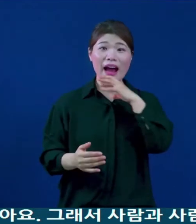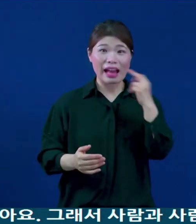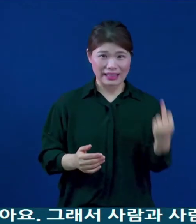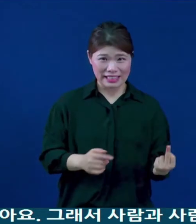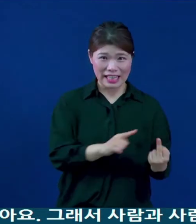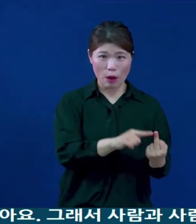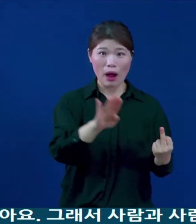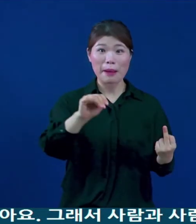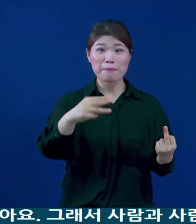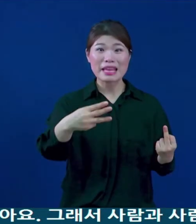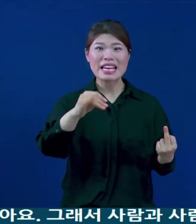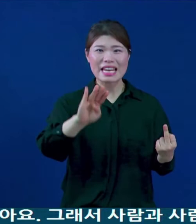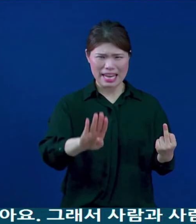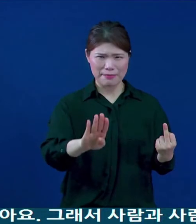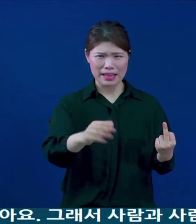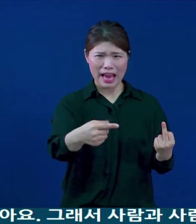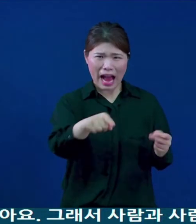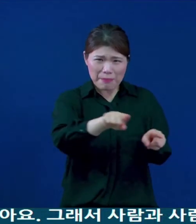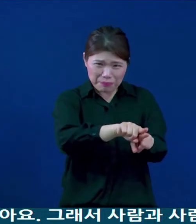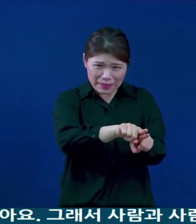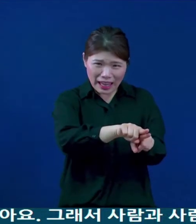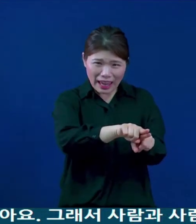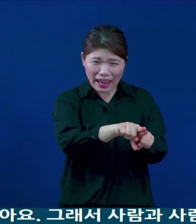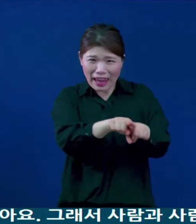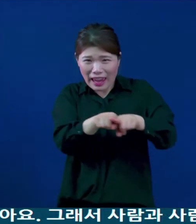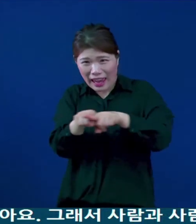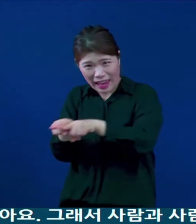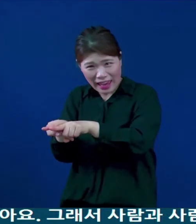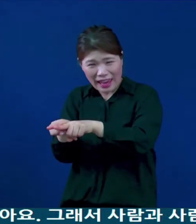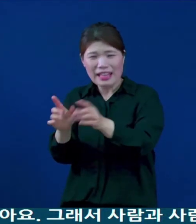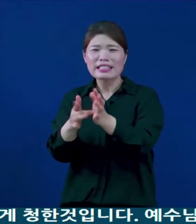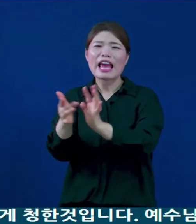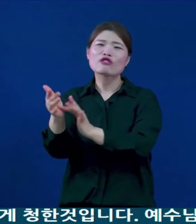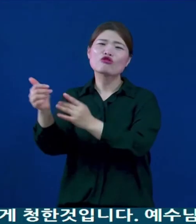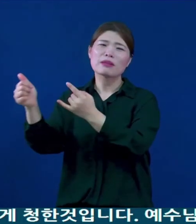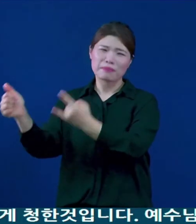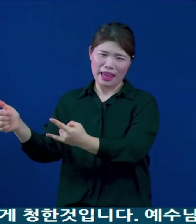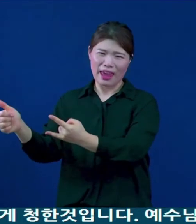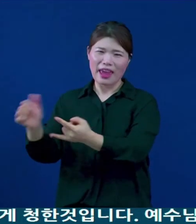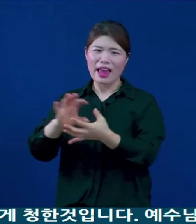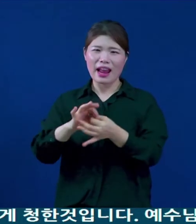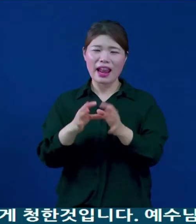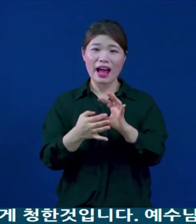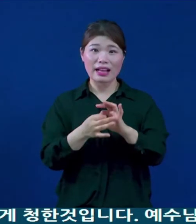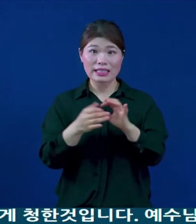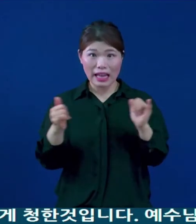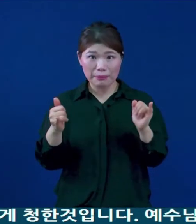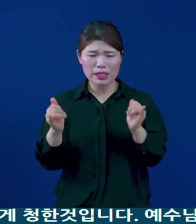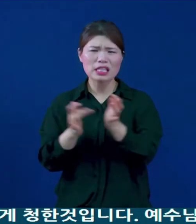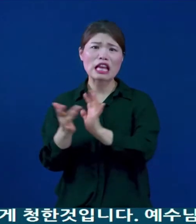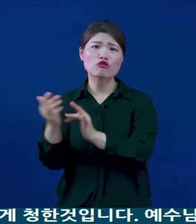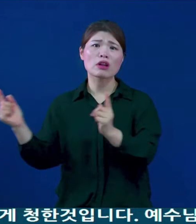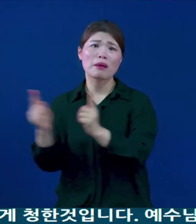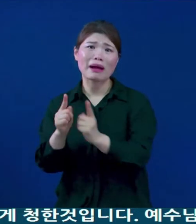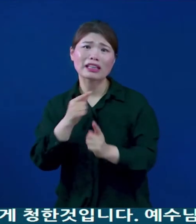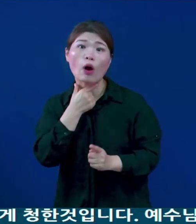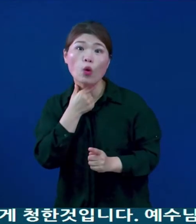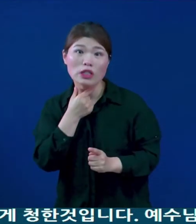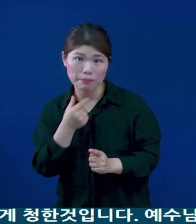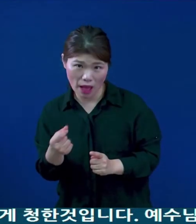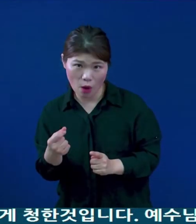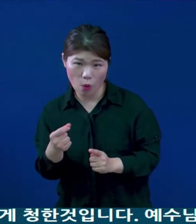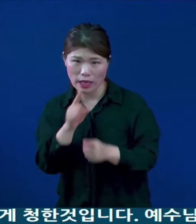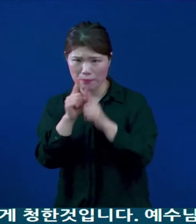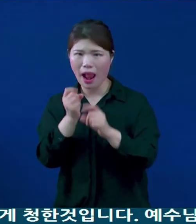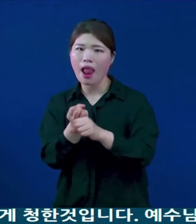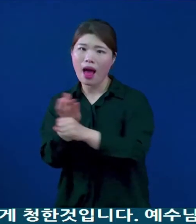안드레와 빌립이 예수님께 이 헬라 사람들이 예수님 뵙고자 하는 것을